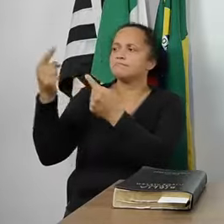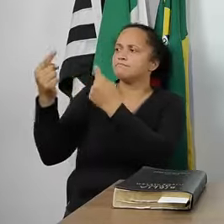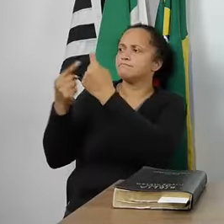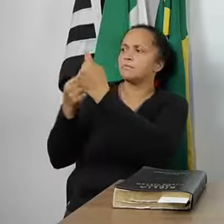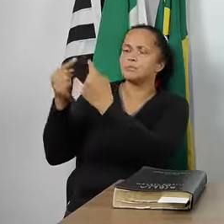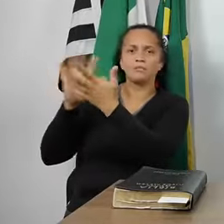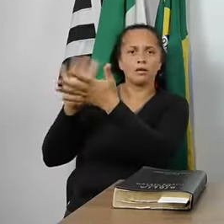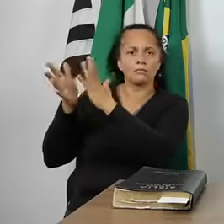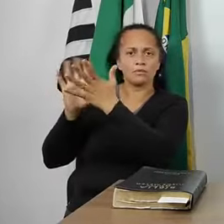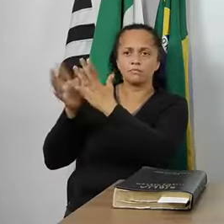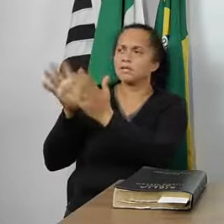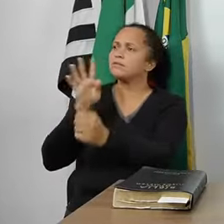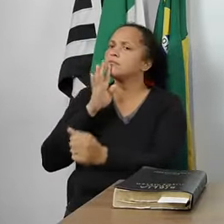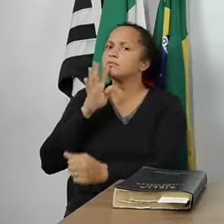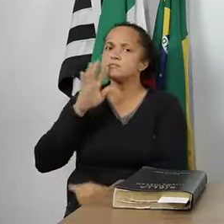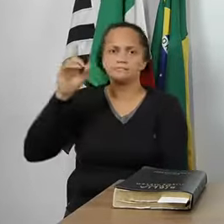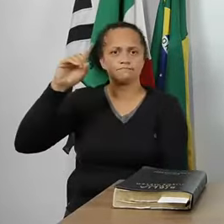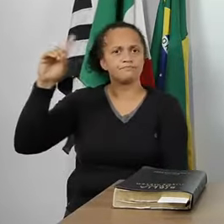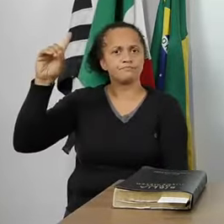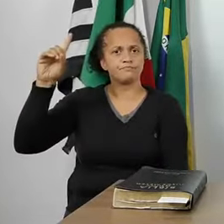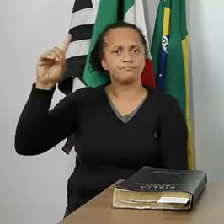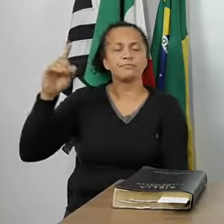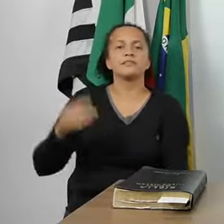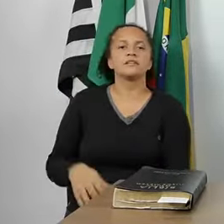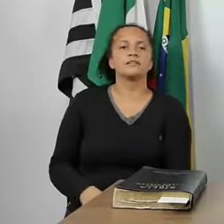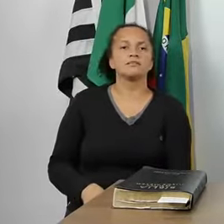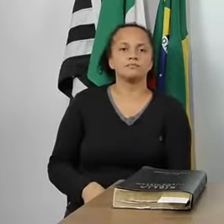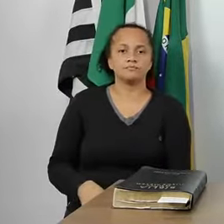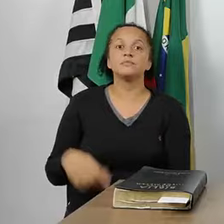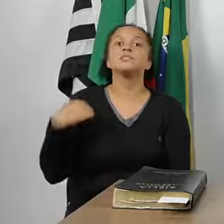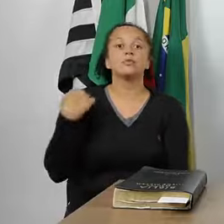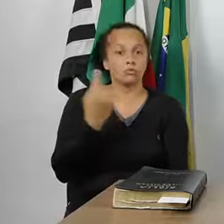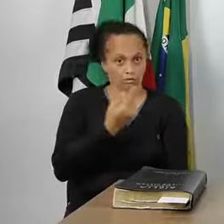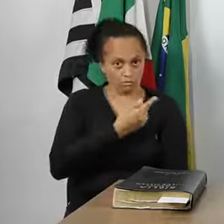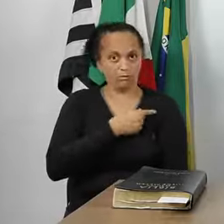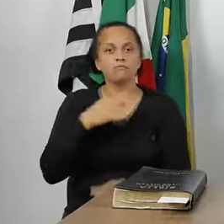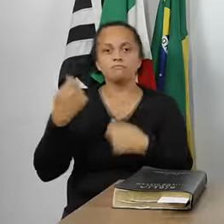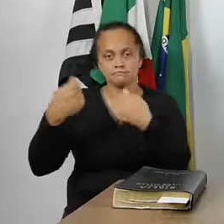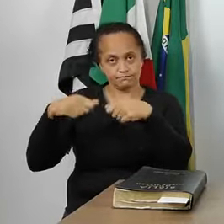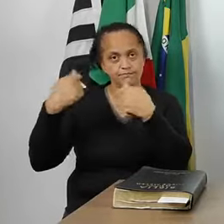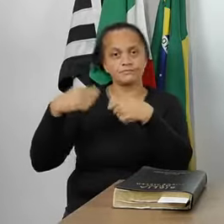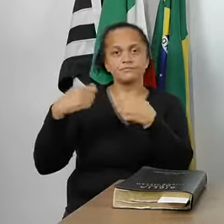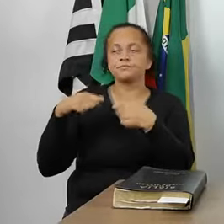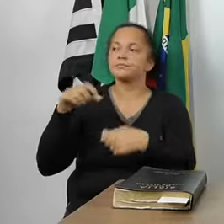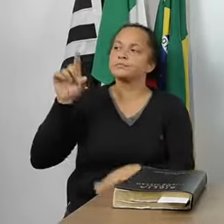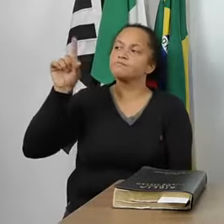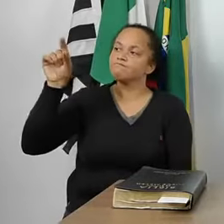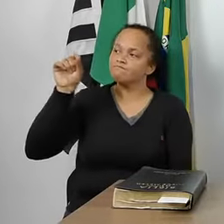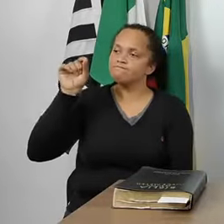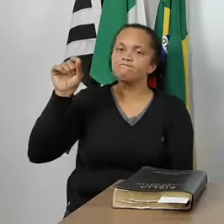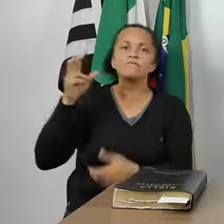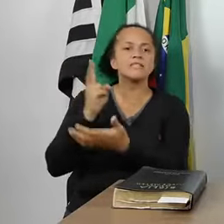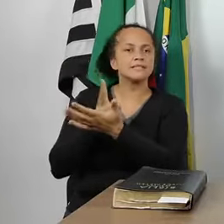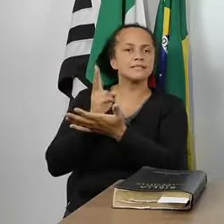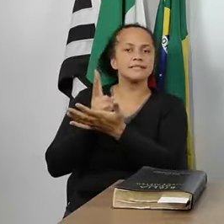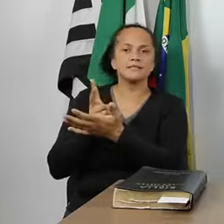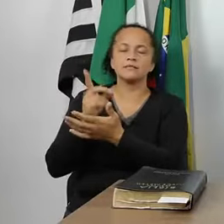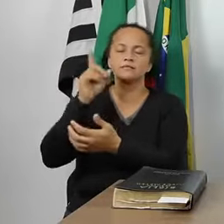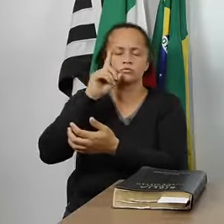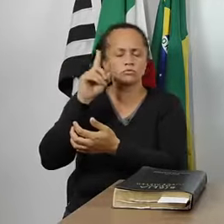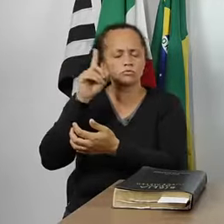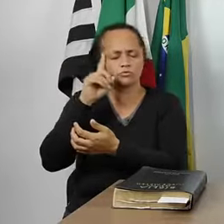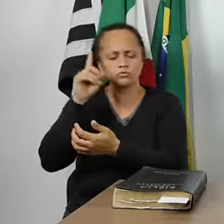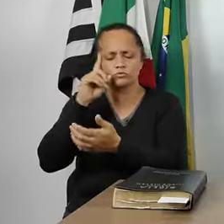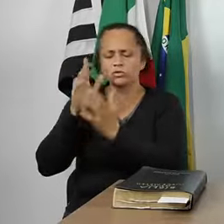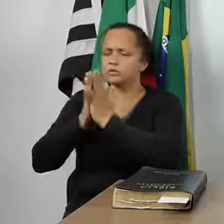relacionar profundamente. E com Deus não é diferente. Então nós precisamos tomar uma firme decisão de buscar ao Senhor de todo o coração